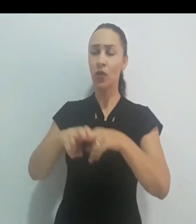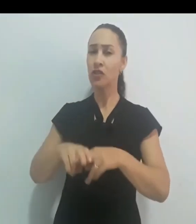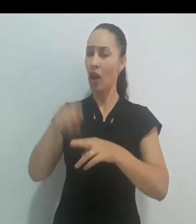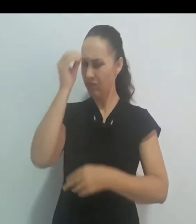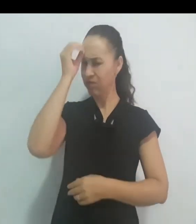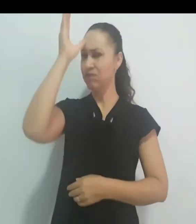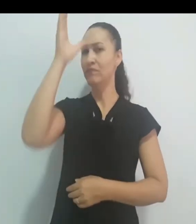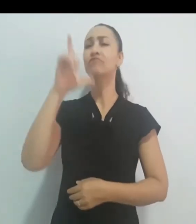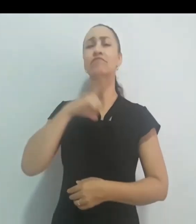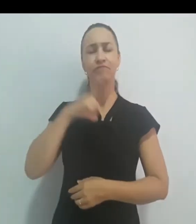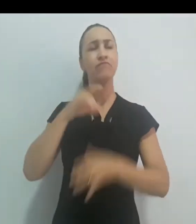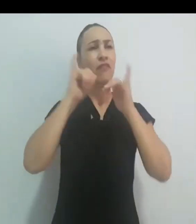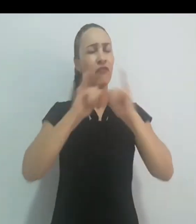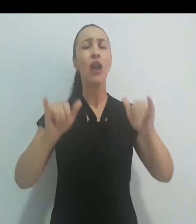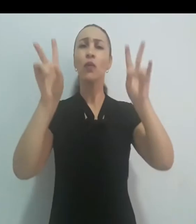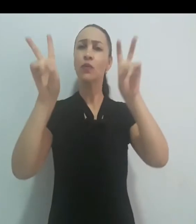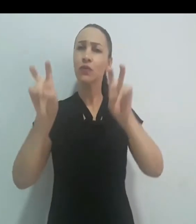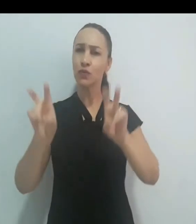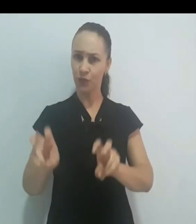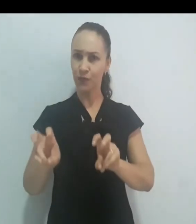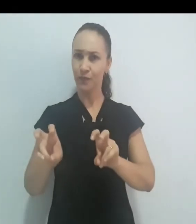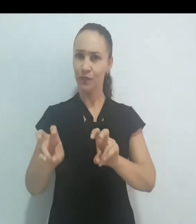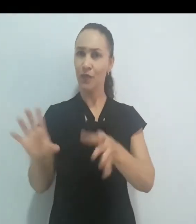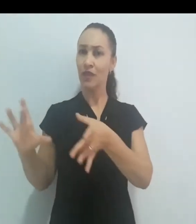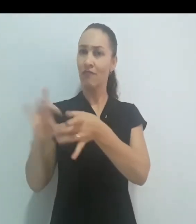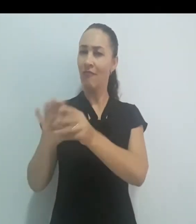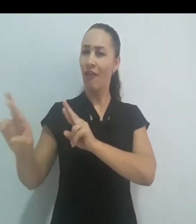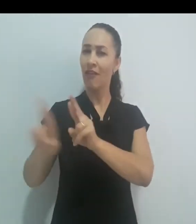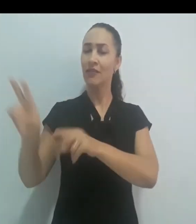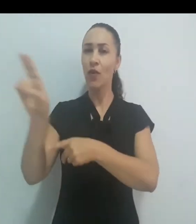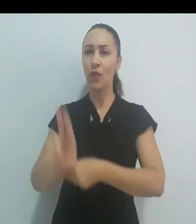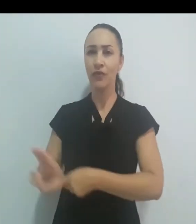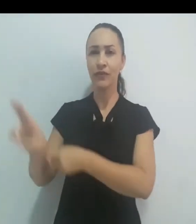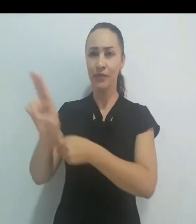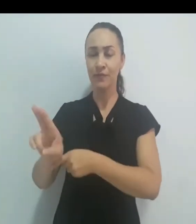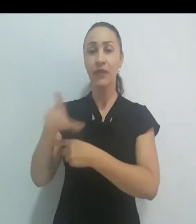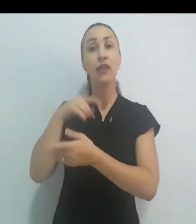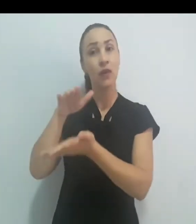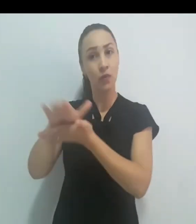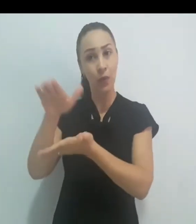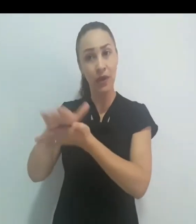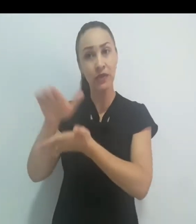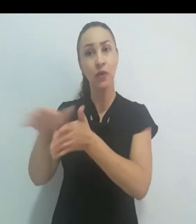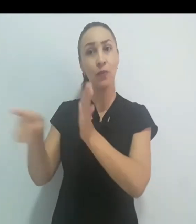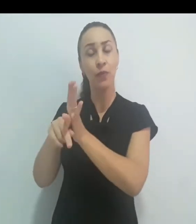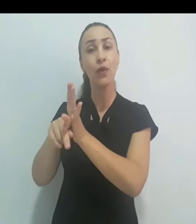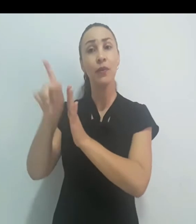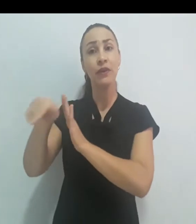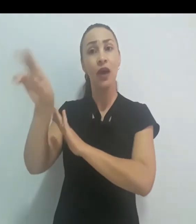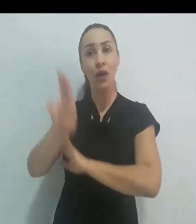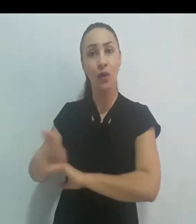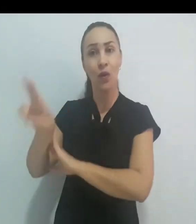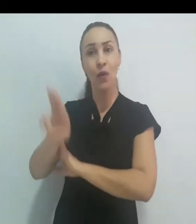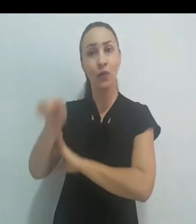propriedade para falar sobre o assunto. Então, é Gallaudet University Press. né? Essa é